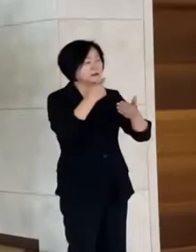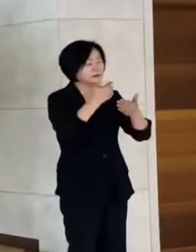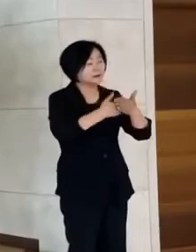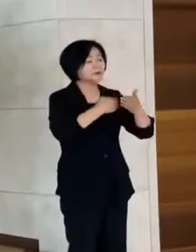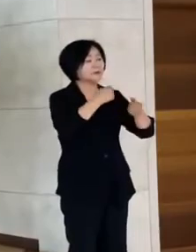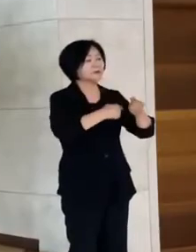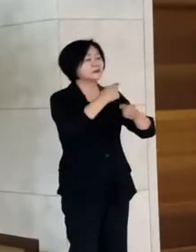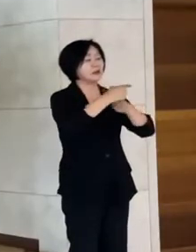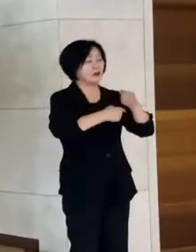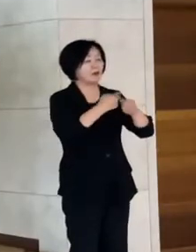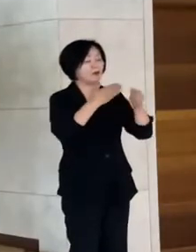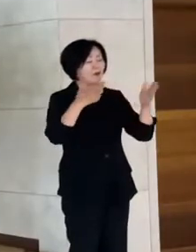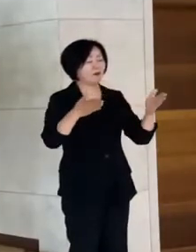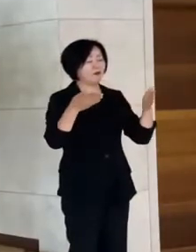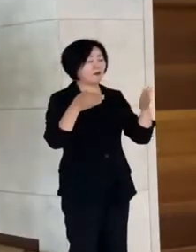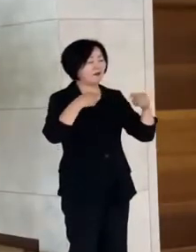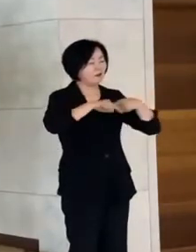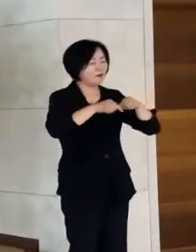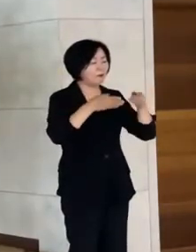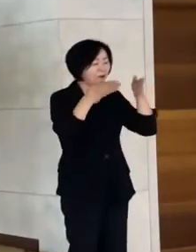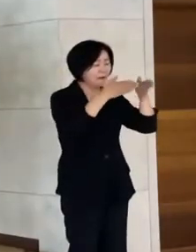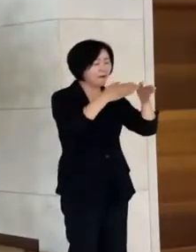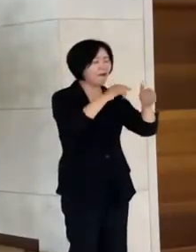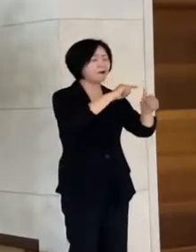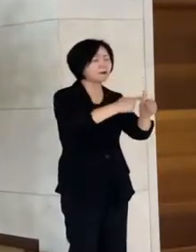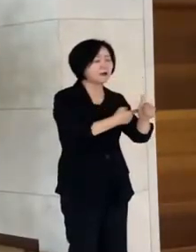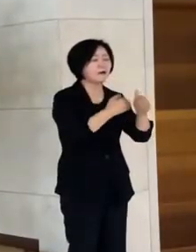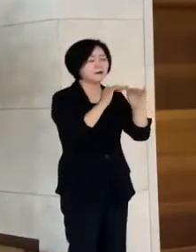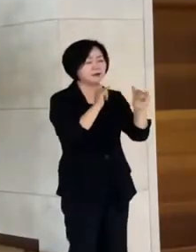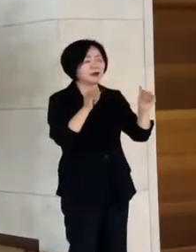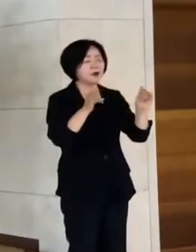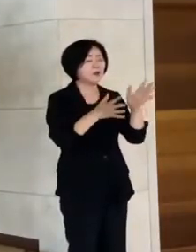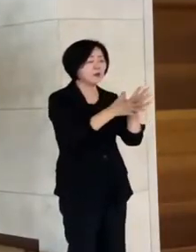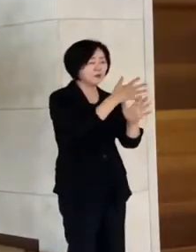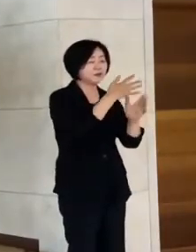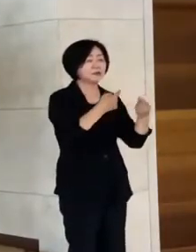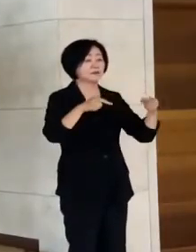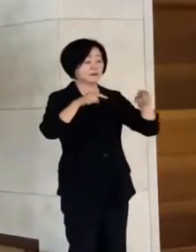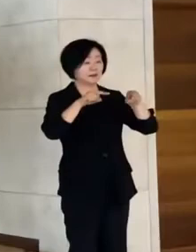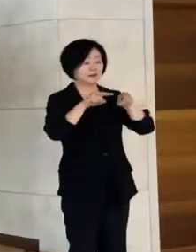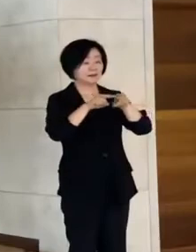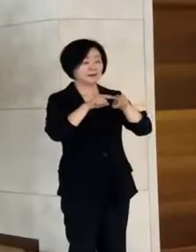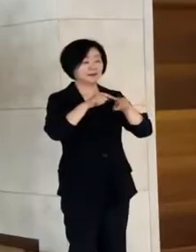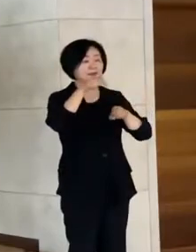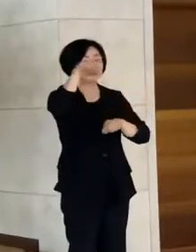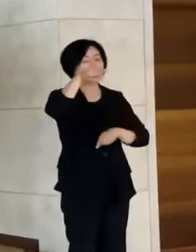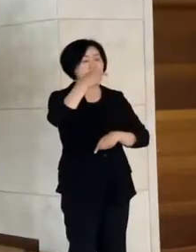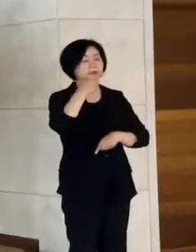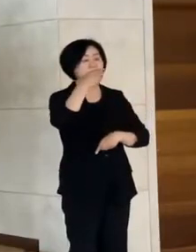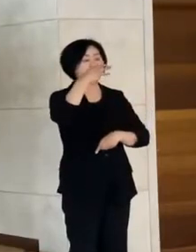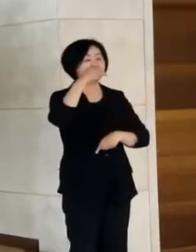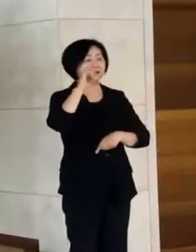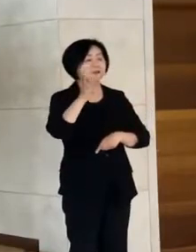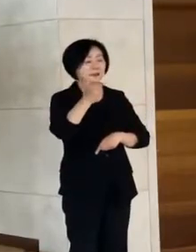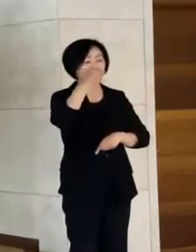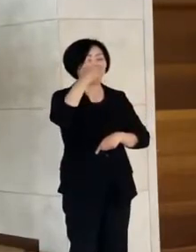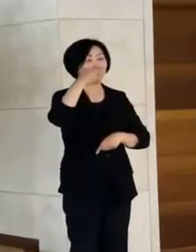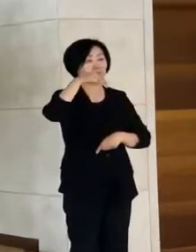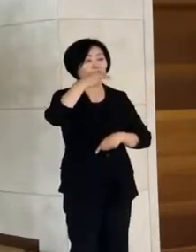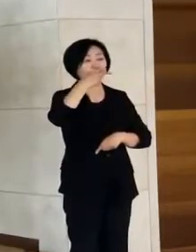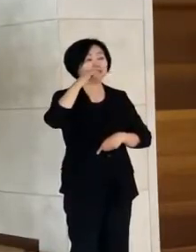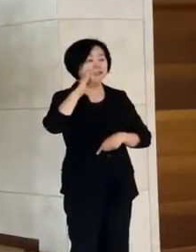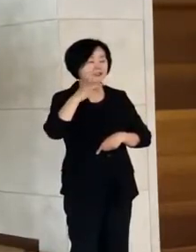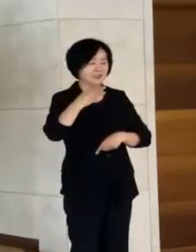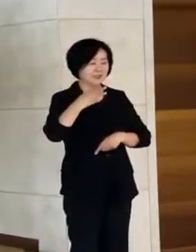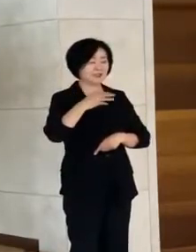방향인 자연, 사람, 도시가 함께하는 그린 뉴딜 양평을 바탕으로